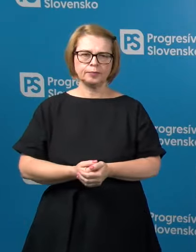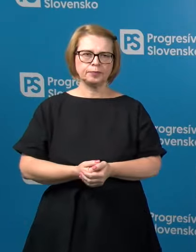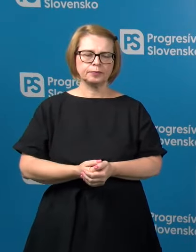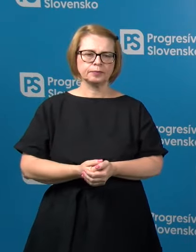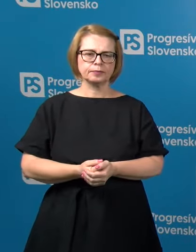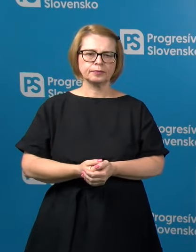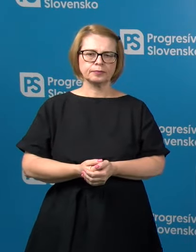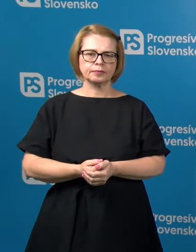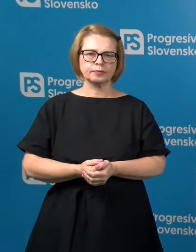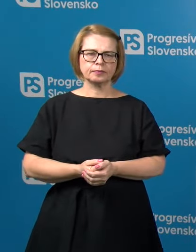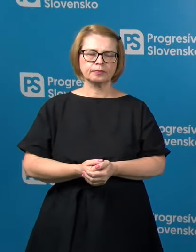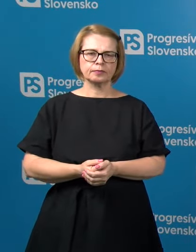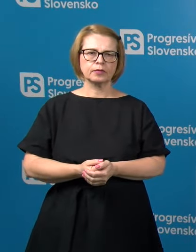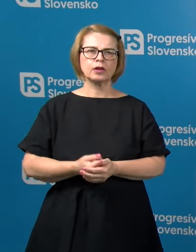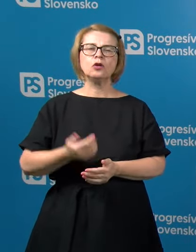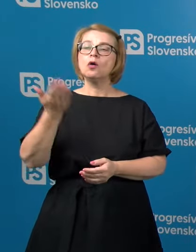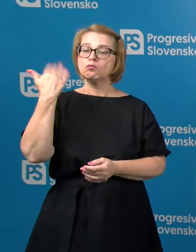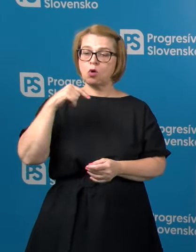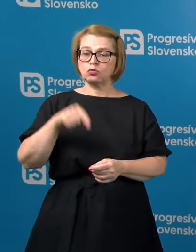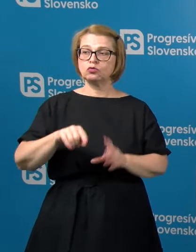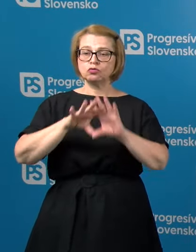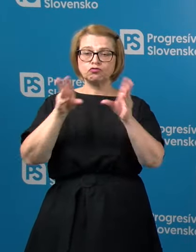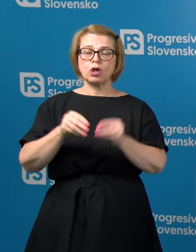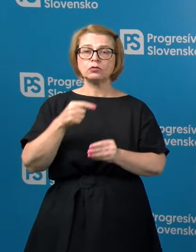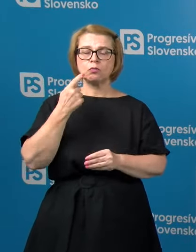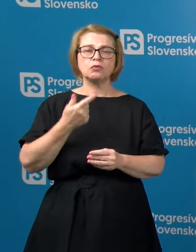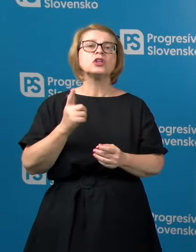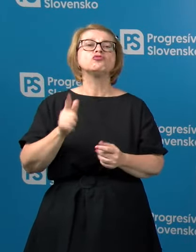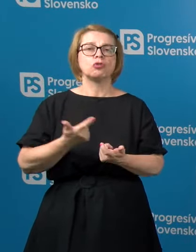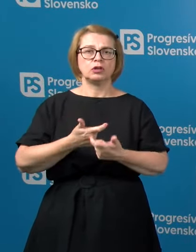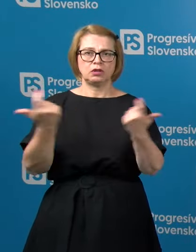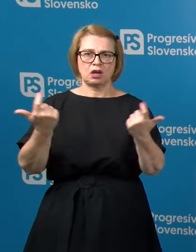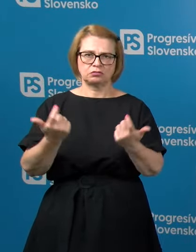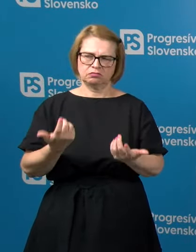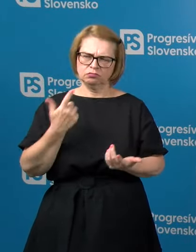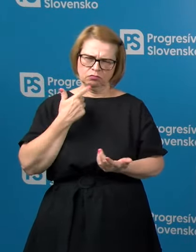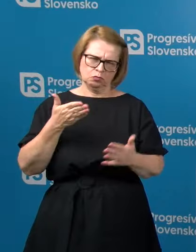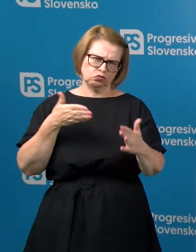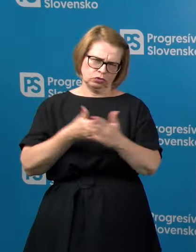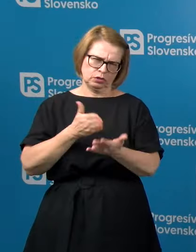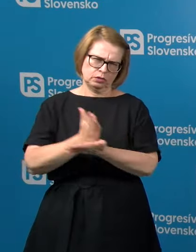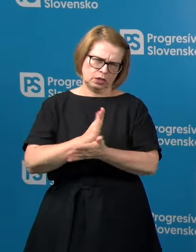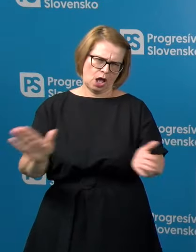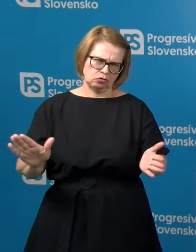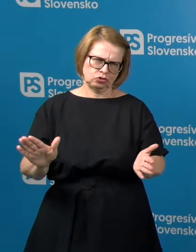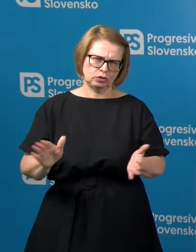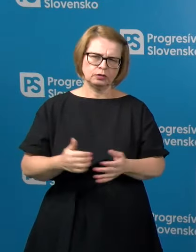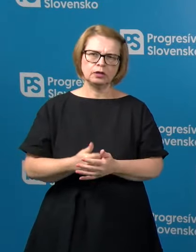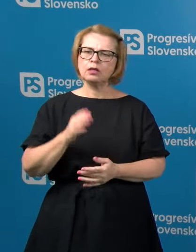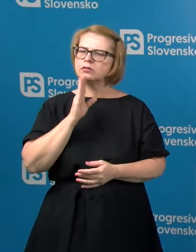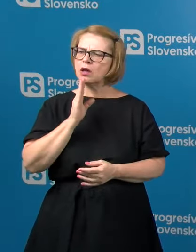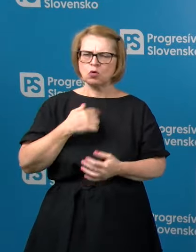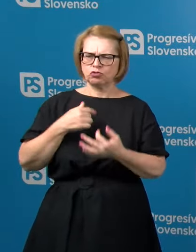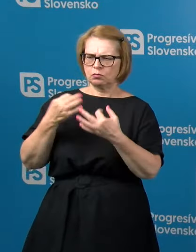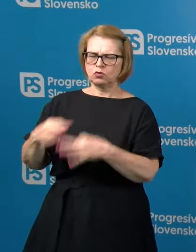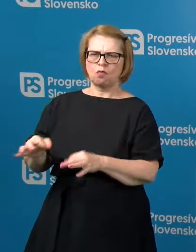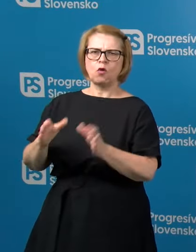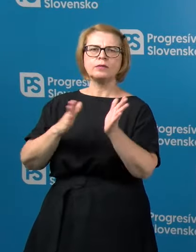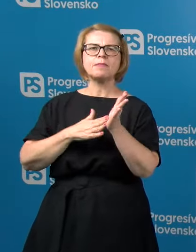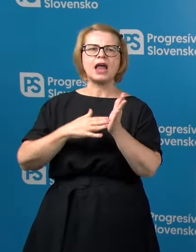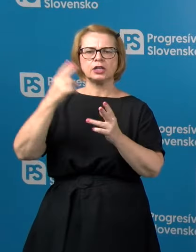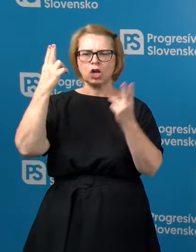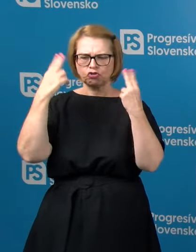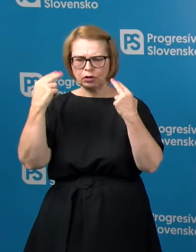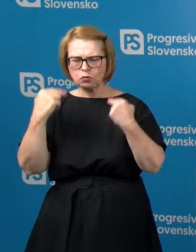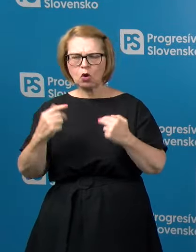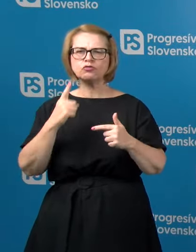Myslím, že zo všetkého, čo tu bolo povedané, je úplne jasné, že už naozaj stačilo. Nemôžeme nechať Martinu Šimkovičovú